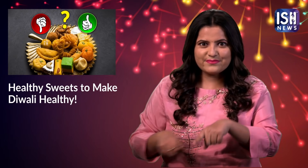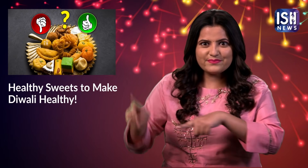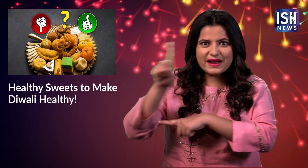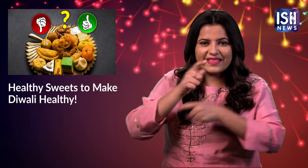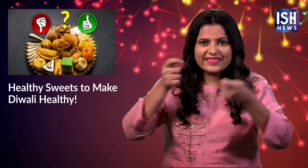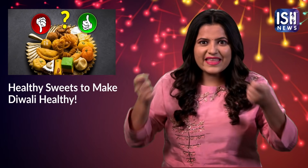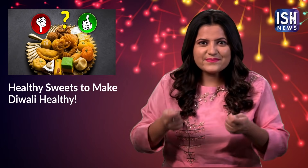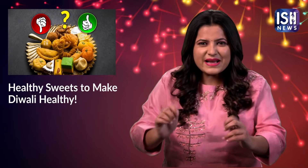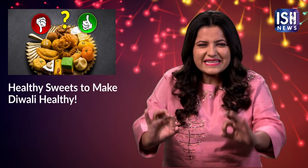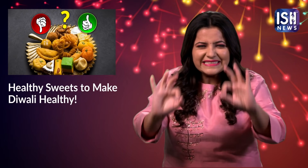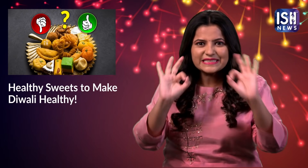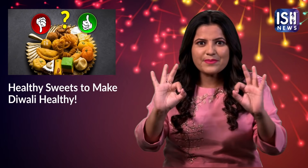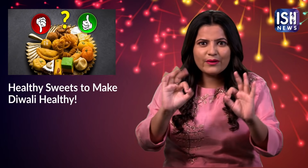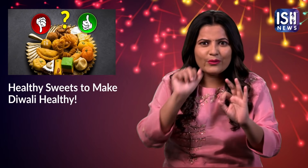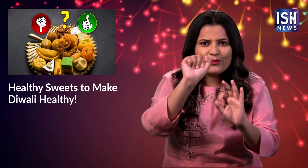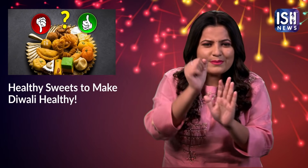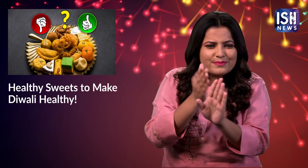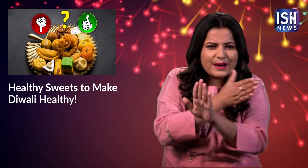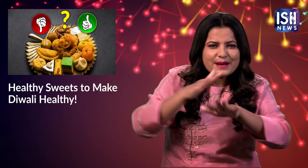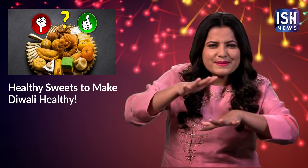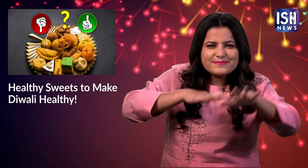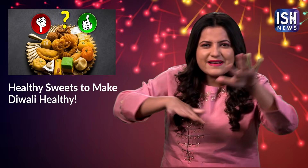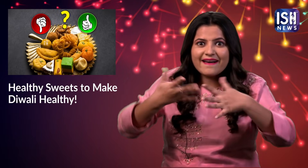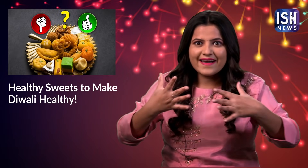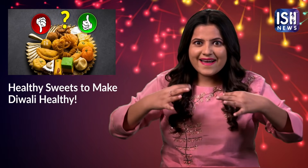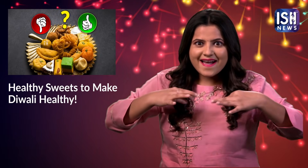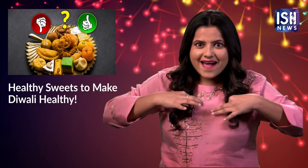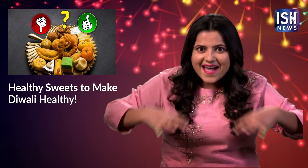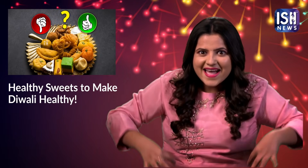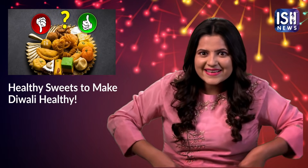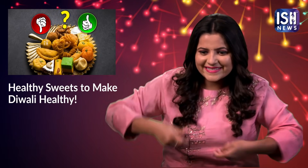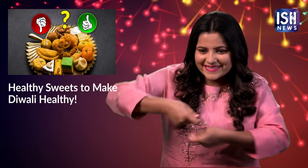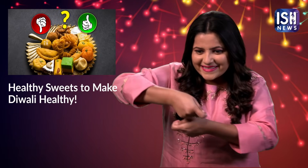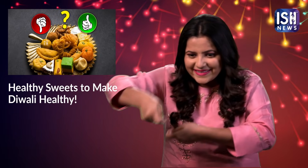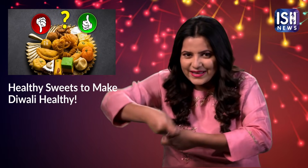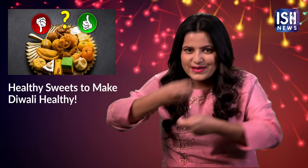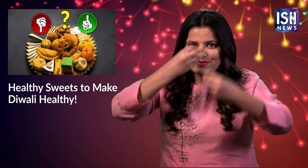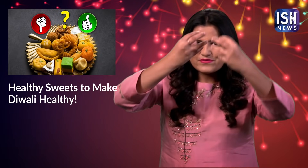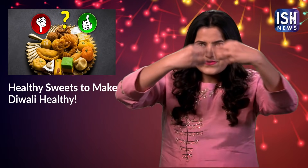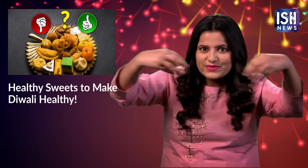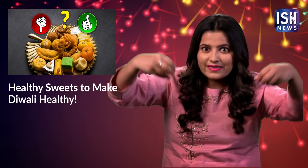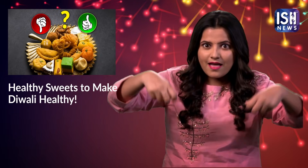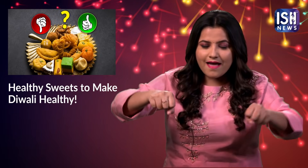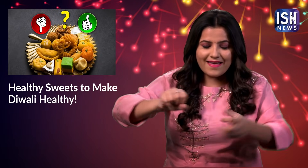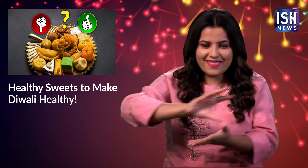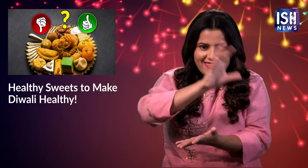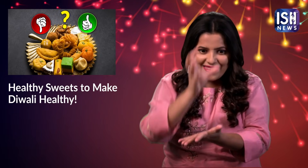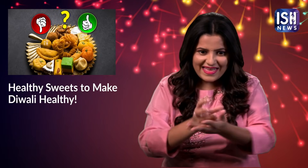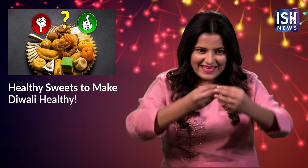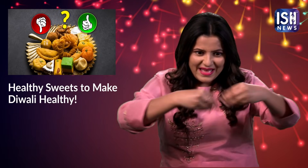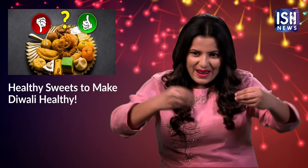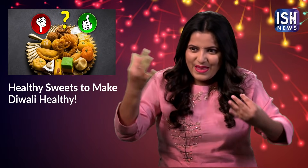दिवाली आते ही हमारा उत्सा और तयाया जश्न मनाने और मौज मस्ती करने के लिए पूरे जोरों पर होती है